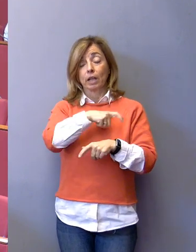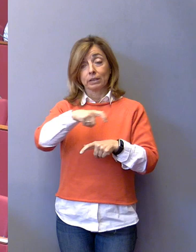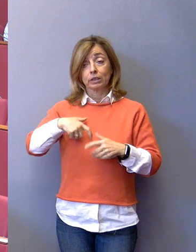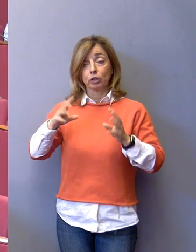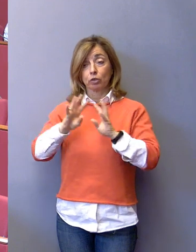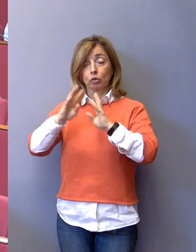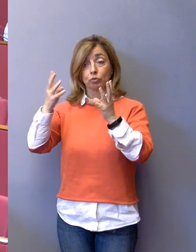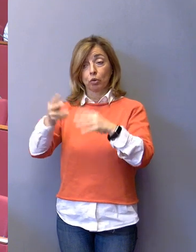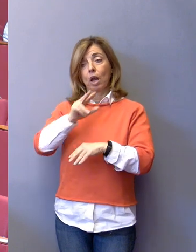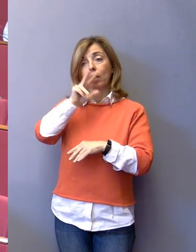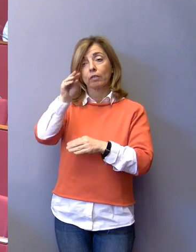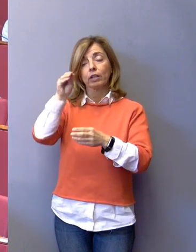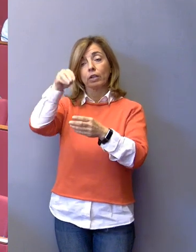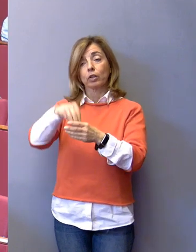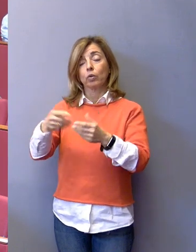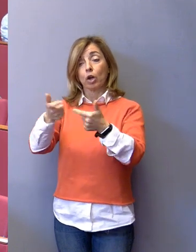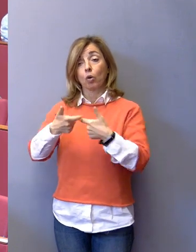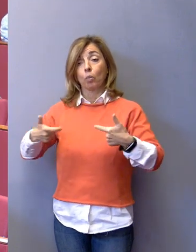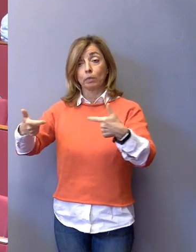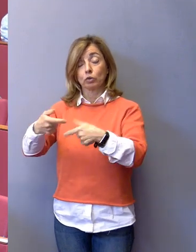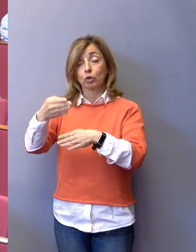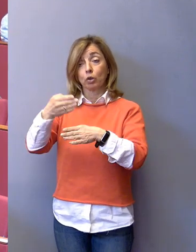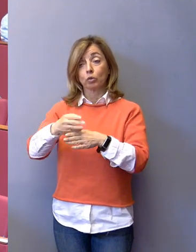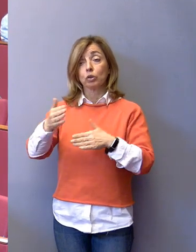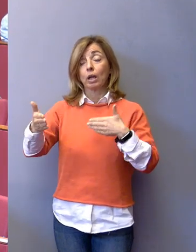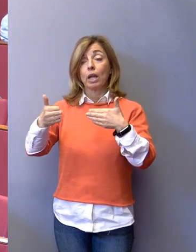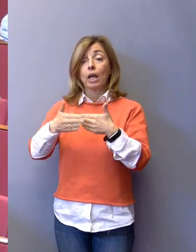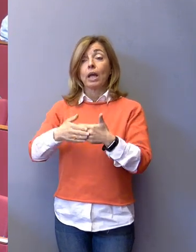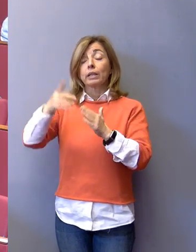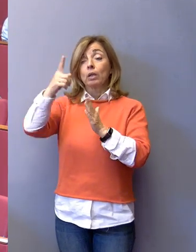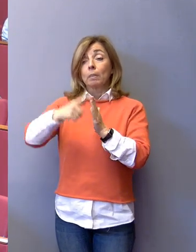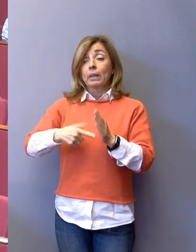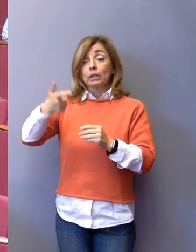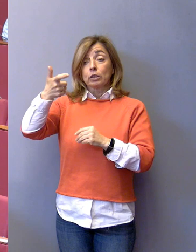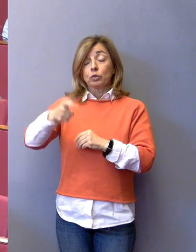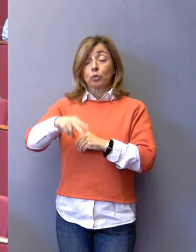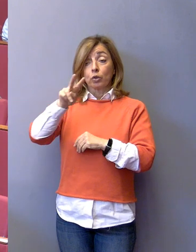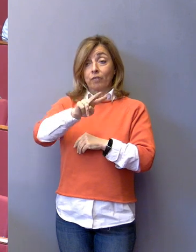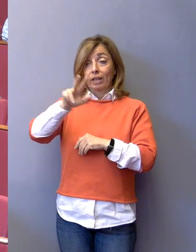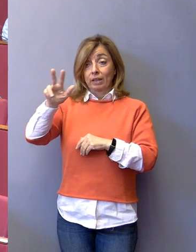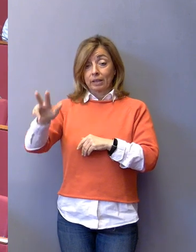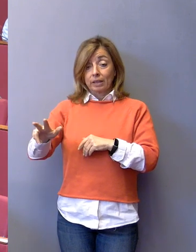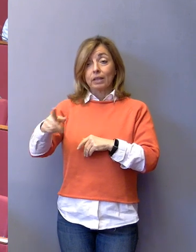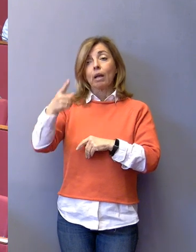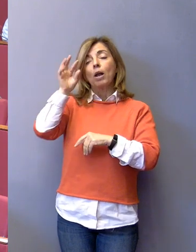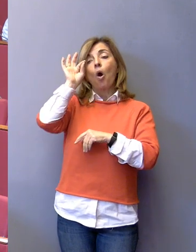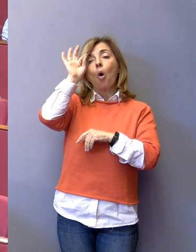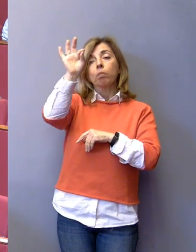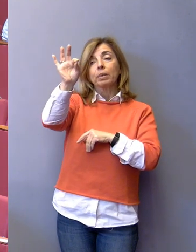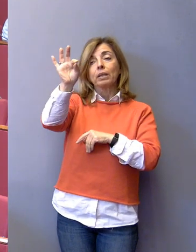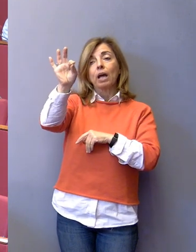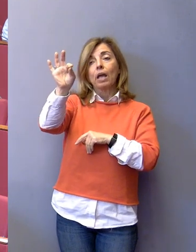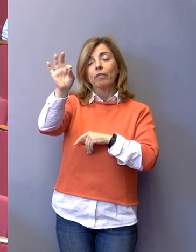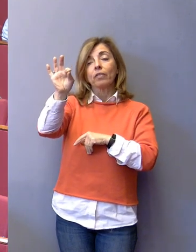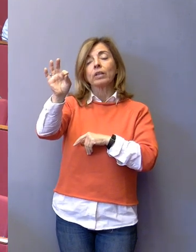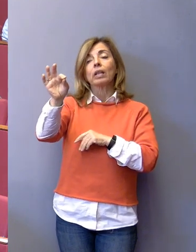il mese di giugno 2023 circa gli obiettivi dell'annunciata strategia verde io la chiamo